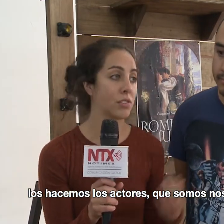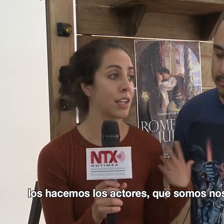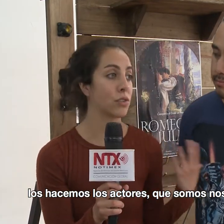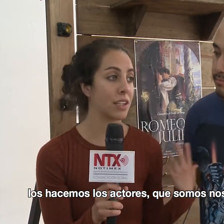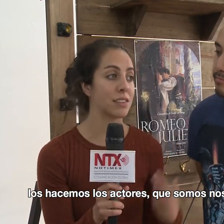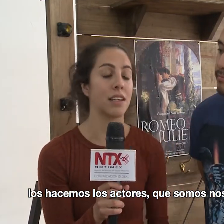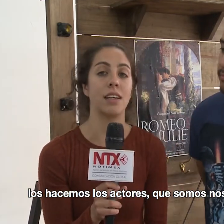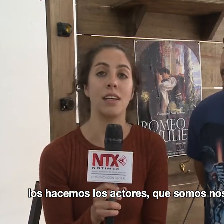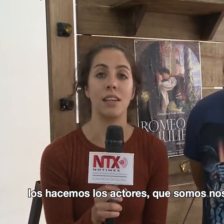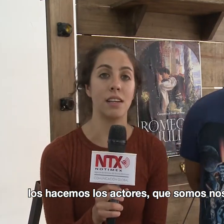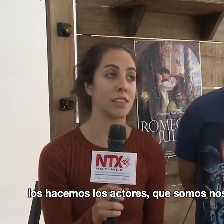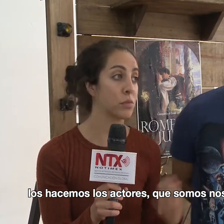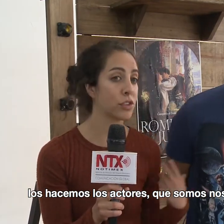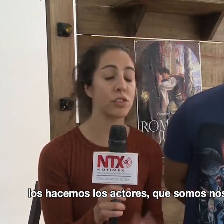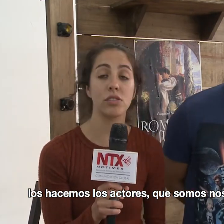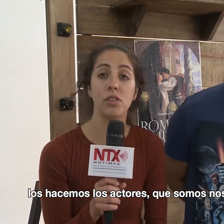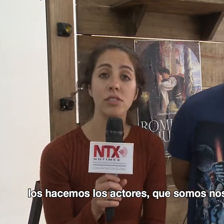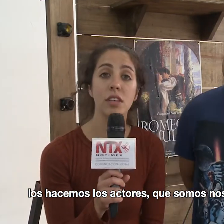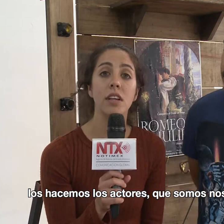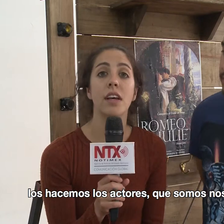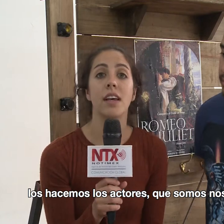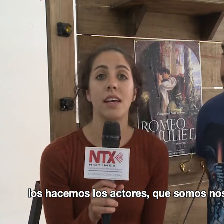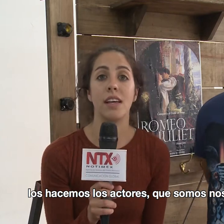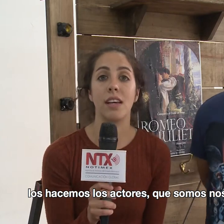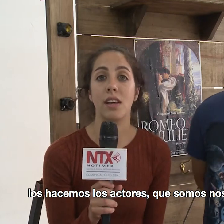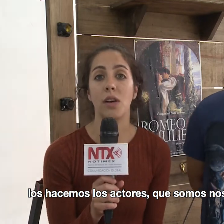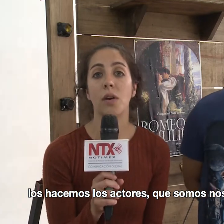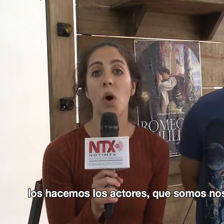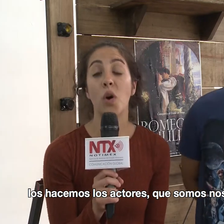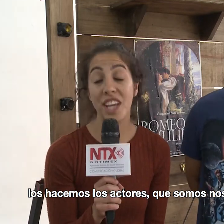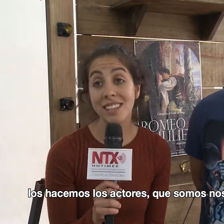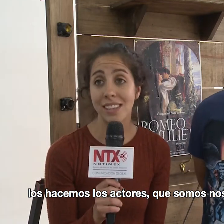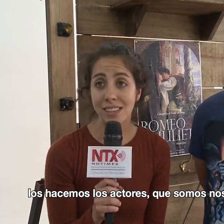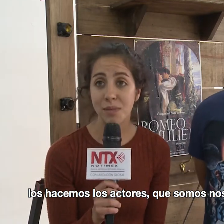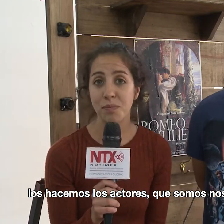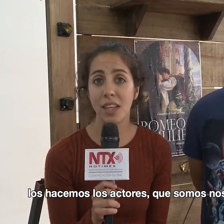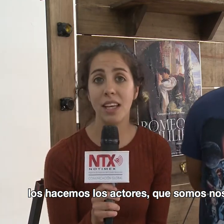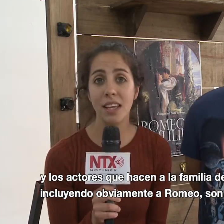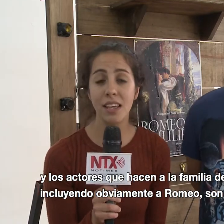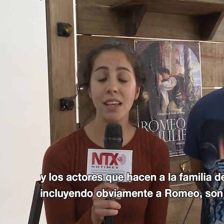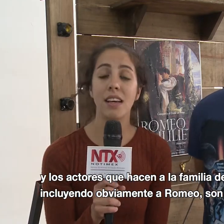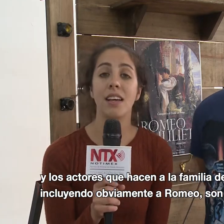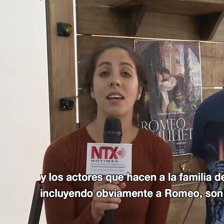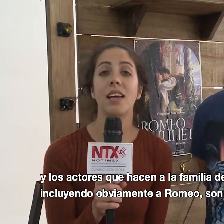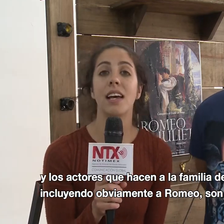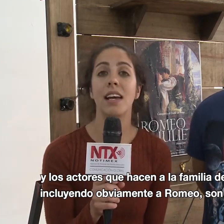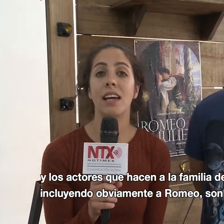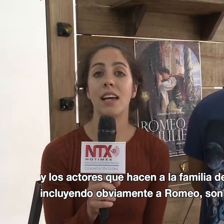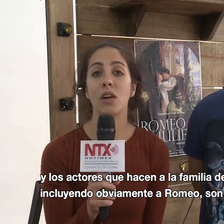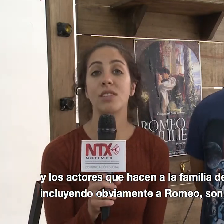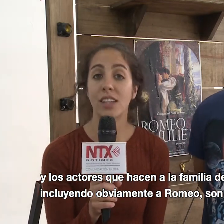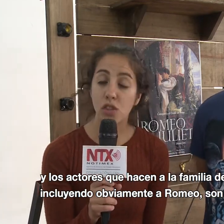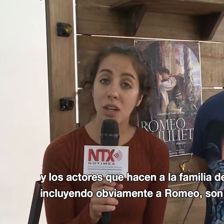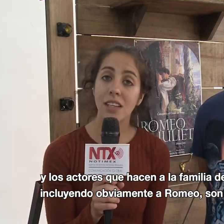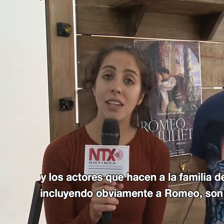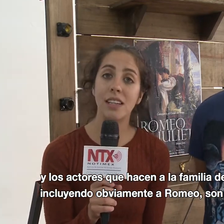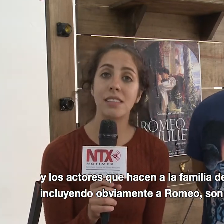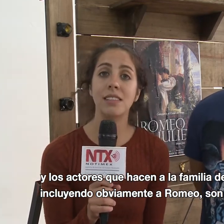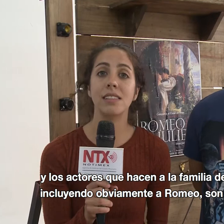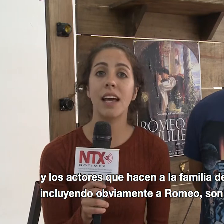actores que somos nosotros dos, oyentes y los actores que